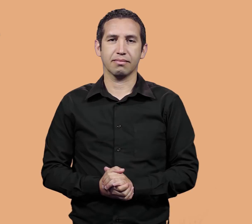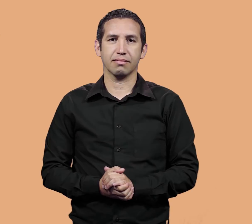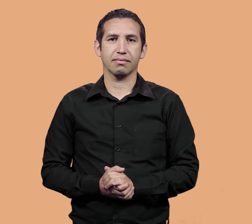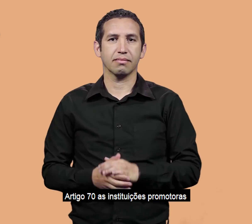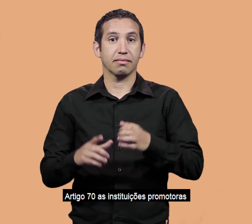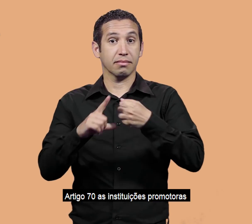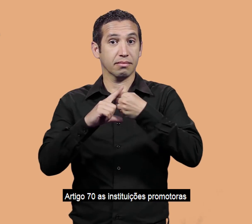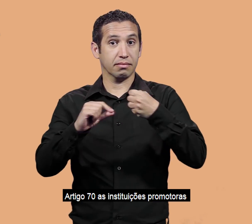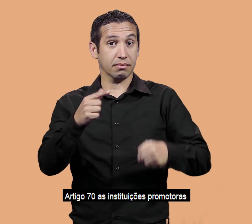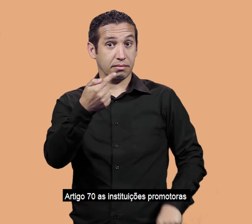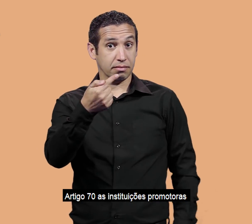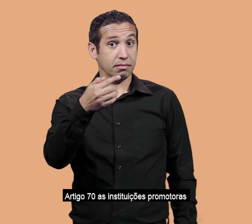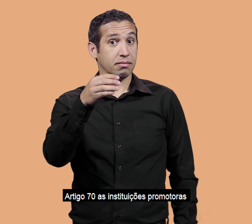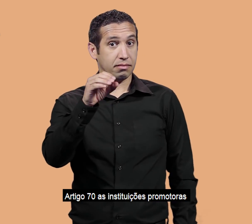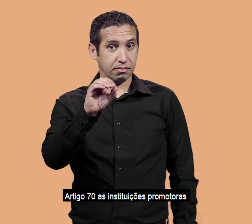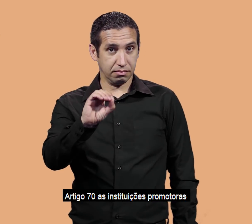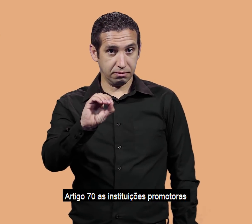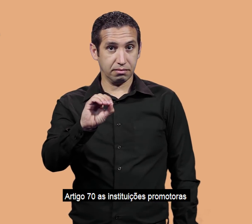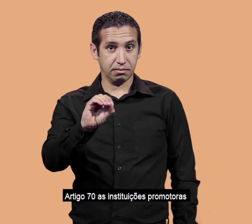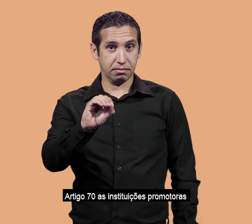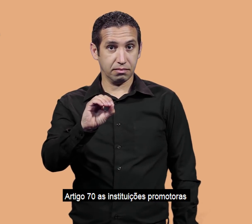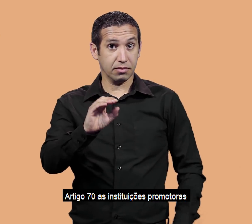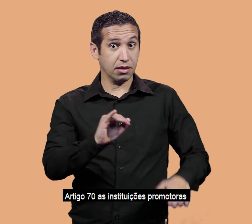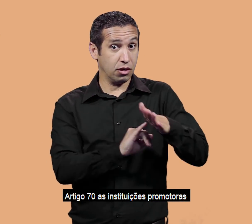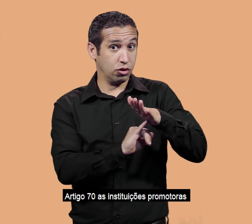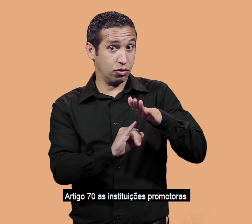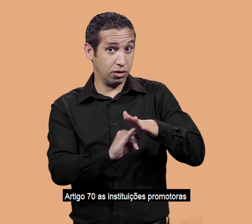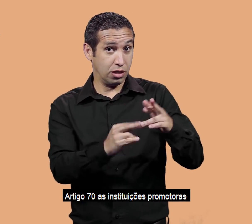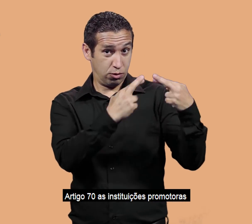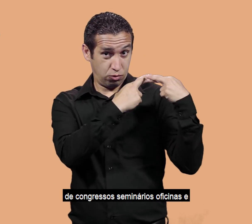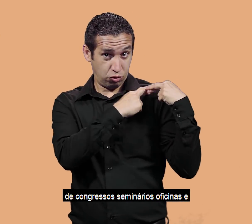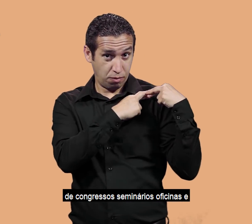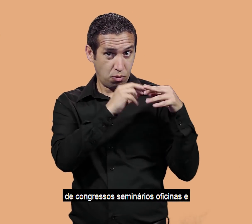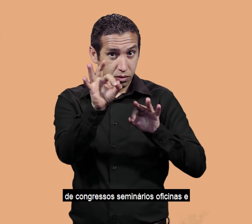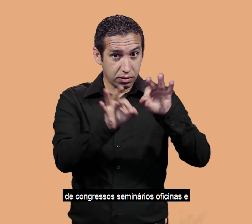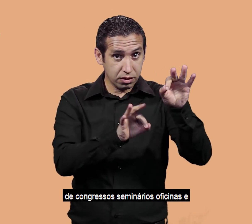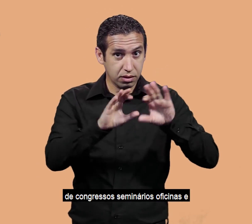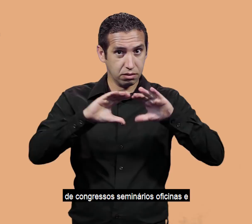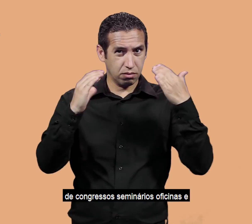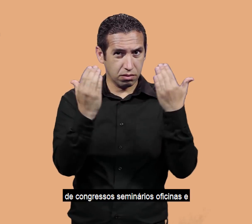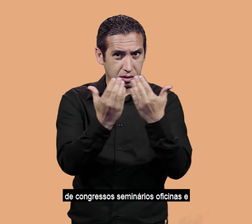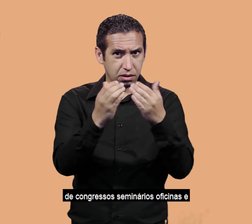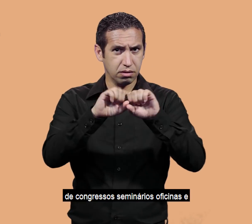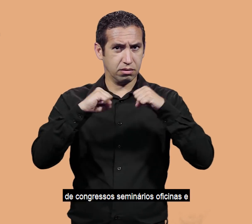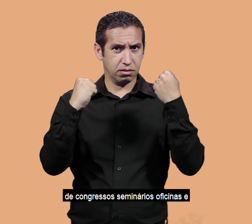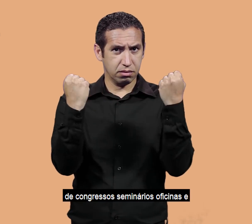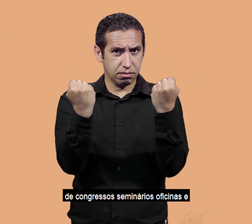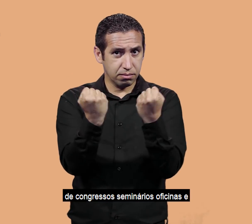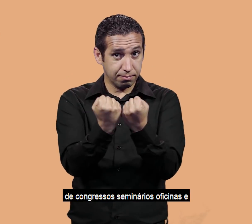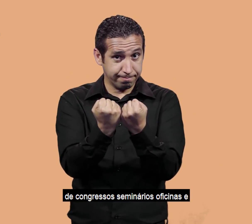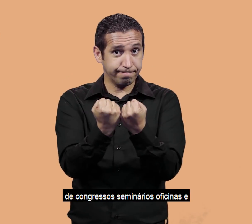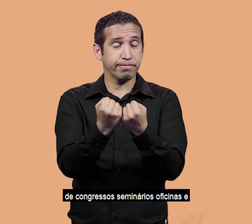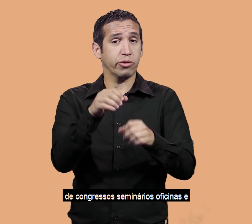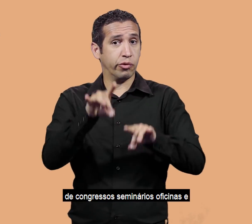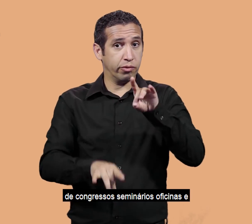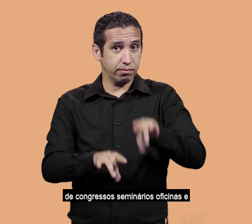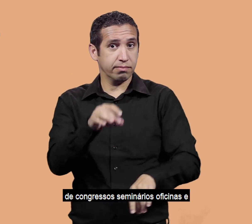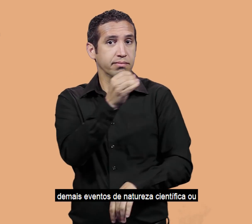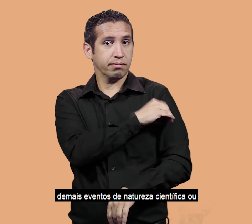o artigo 70 as instituições promotoras de congressos seminários oficinas e demais